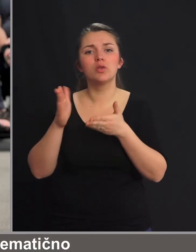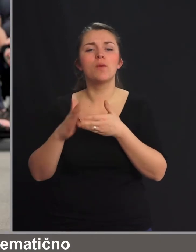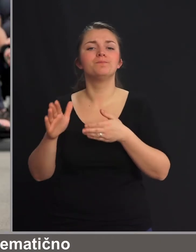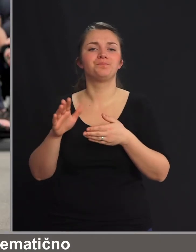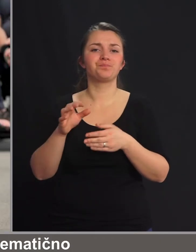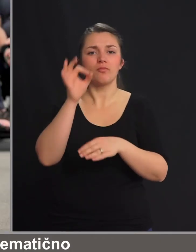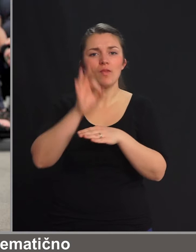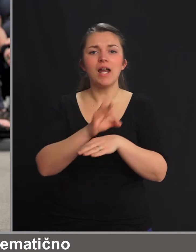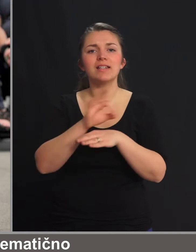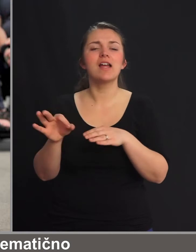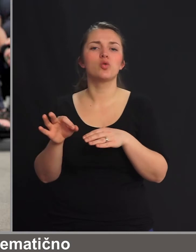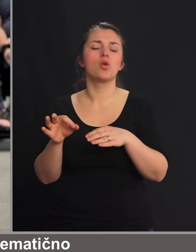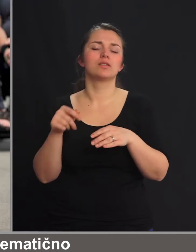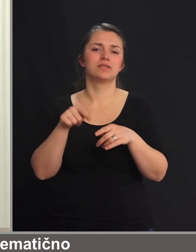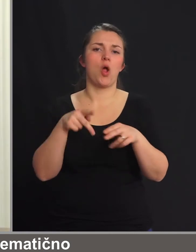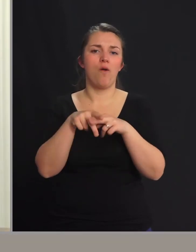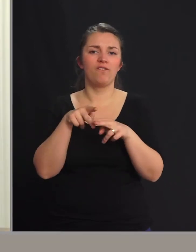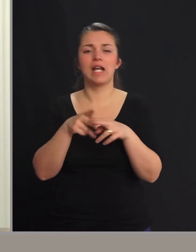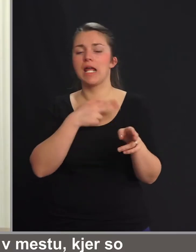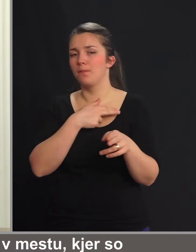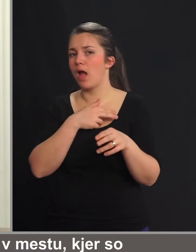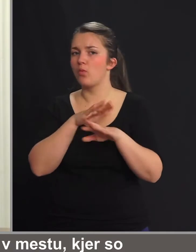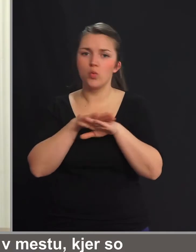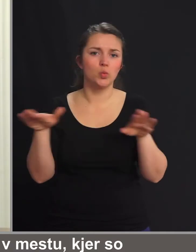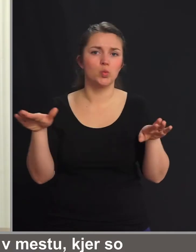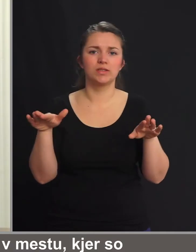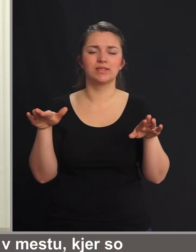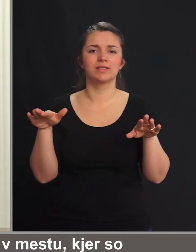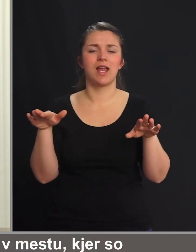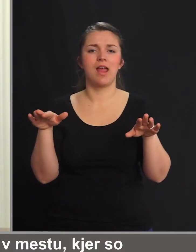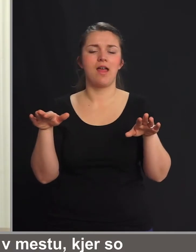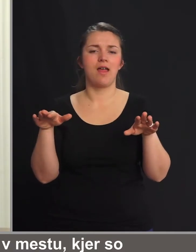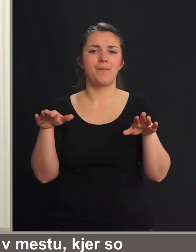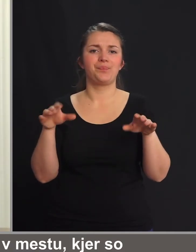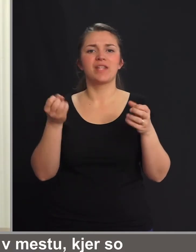sistematično odstranjujemo arhitektonske ovire, imamo praktično vse